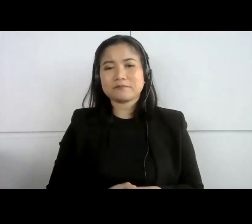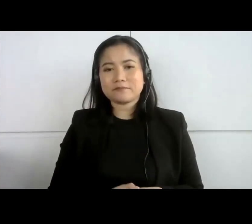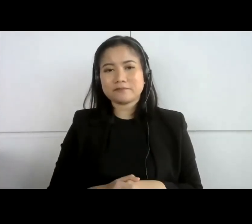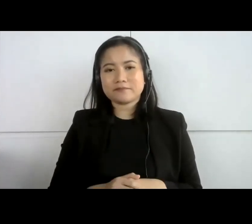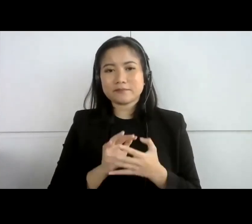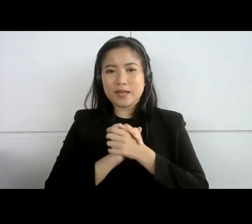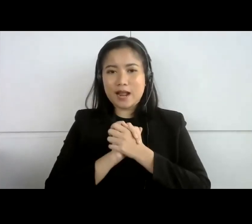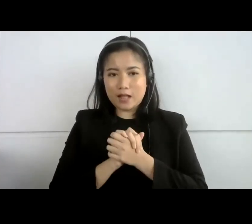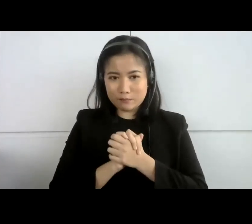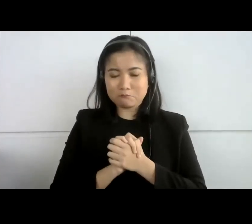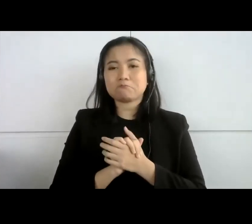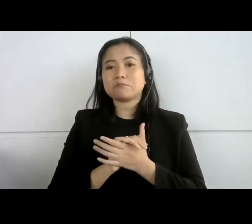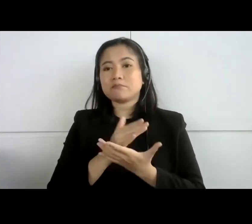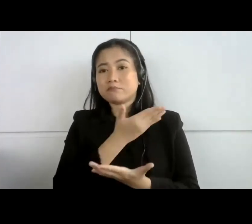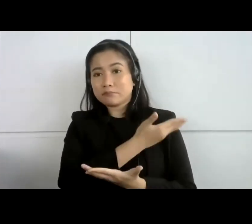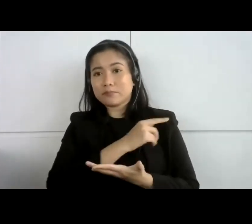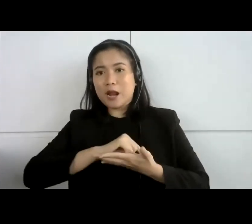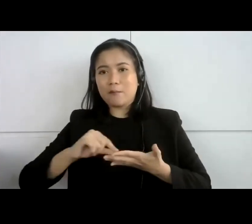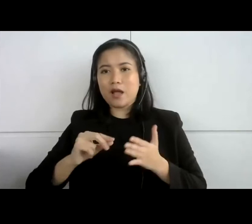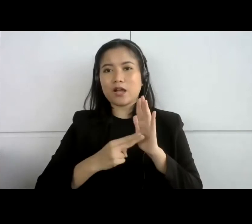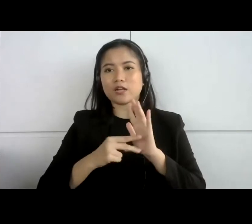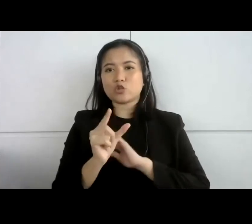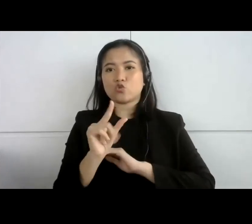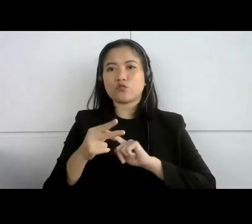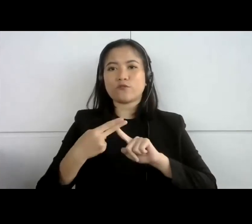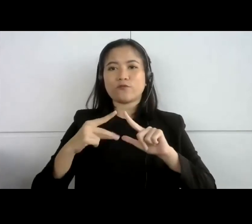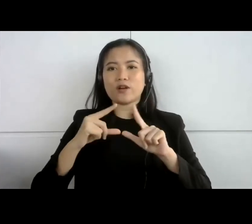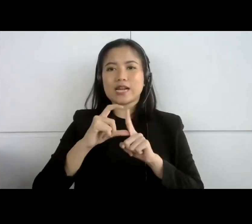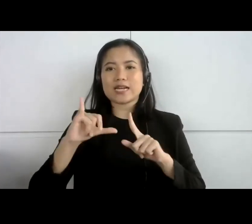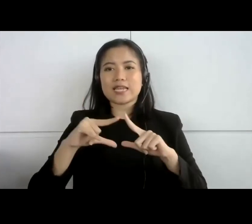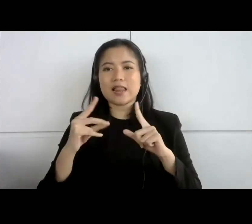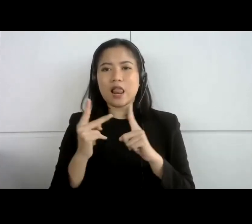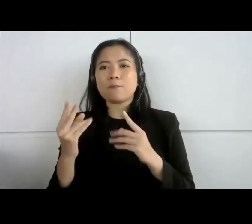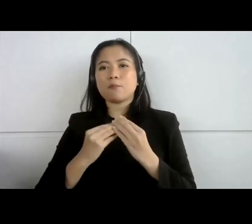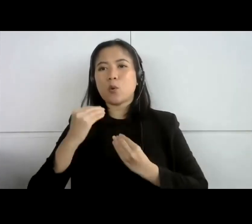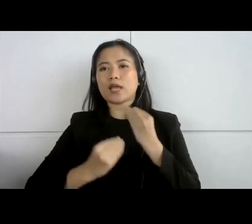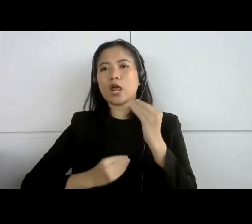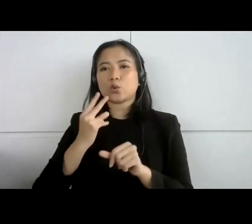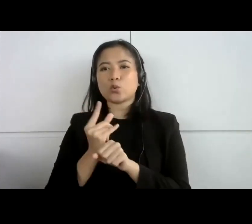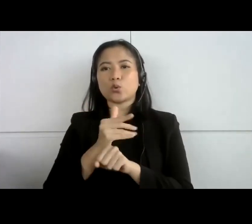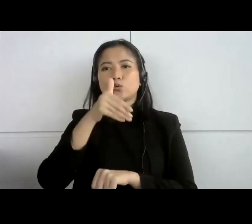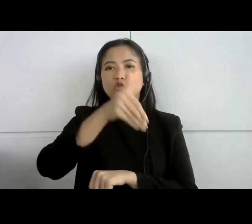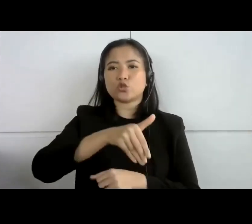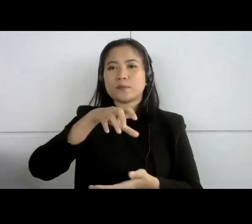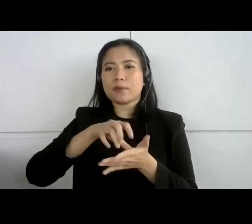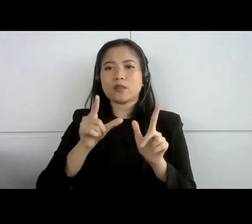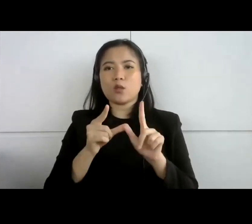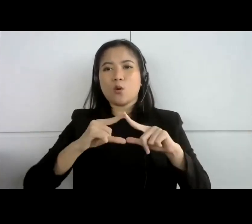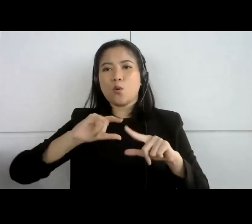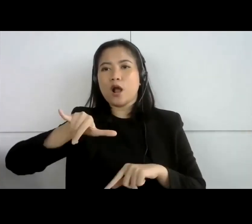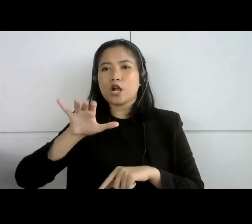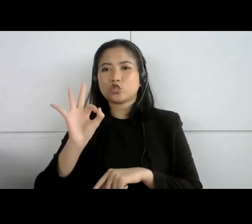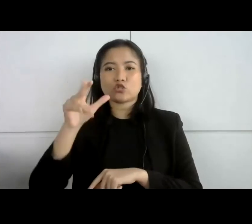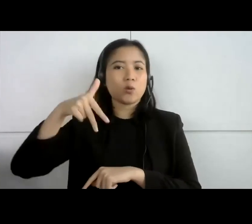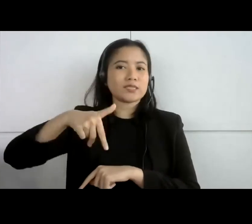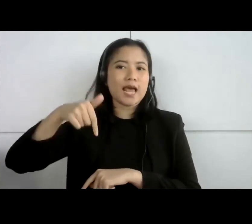Perkenalkan, nama saya Nurpadilah, perwakilan guru kunjung Kabupaten Wajo, Sulawesi Selatan. Terima kasih atas kesempatan diberikan kepada